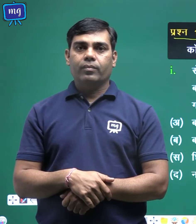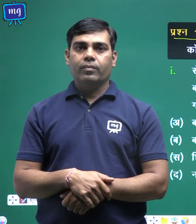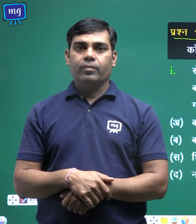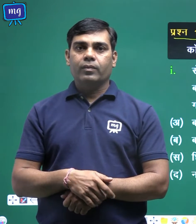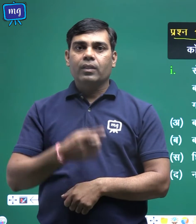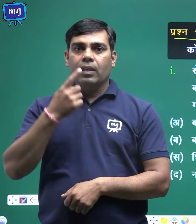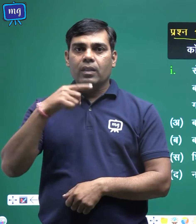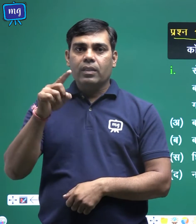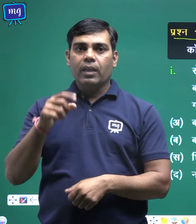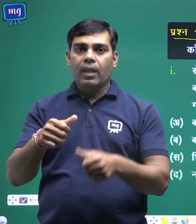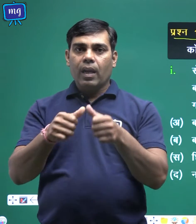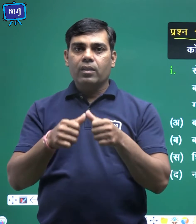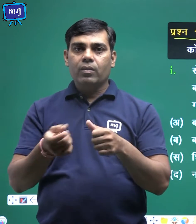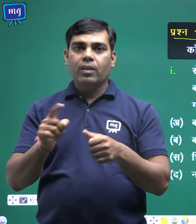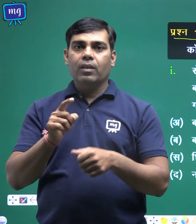सही उत्तर का